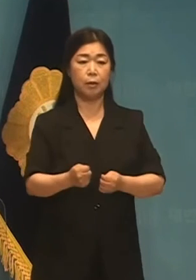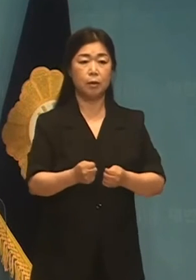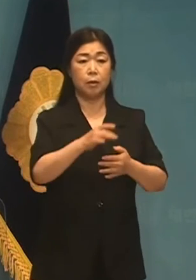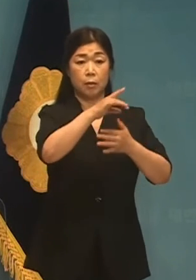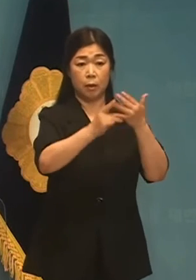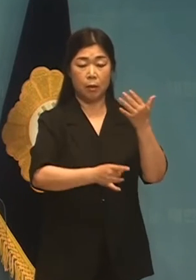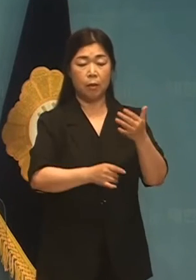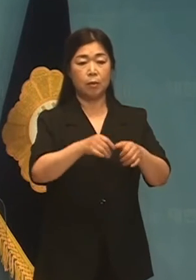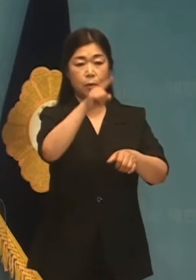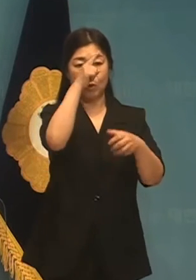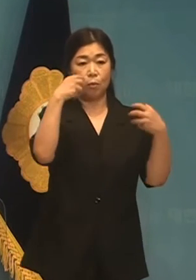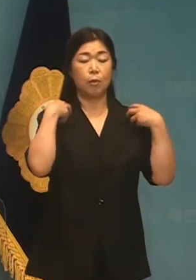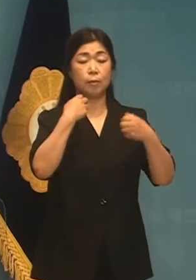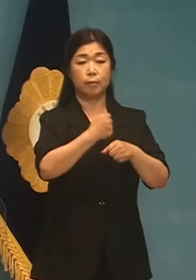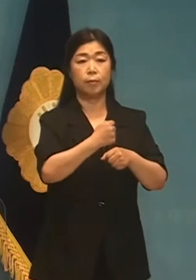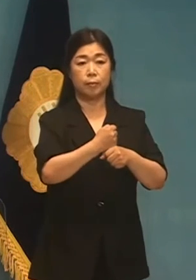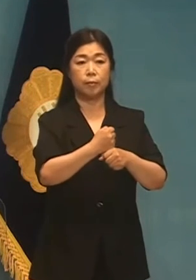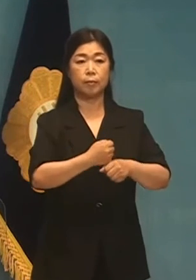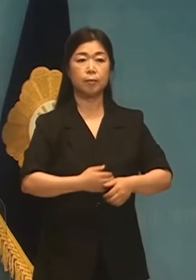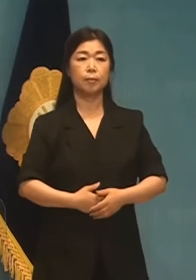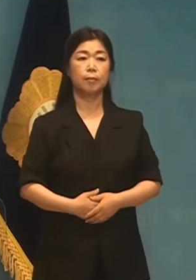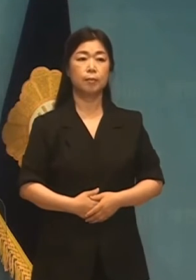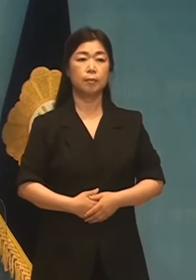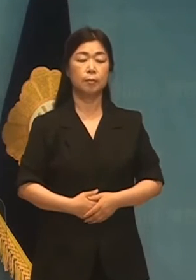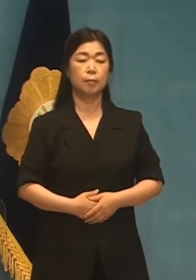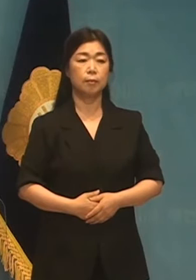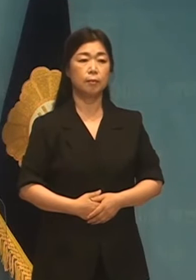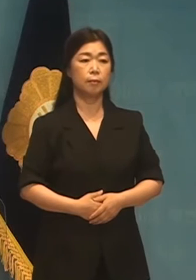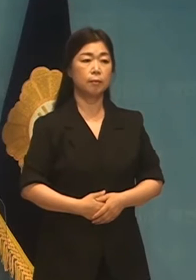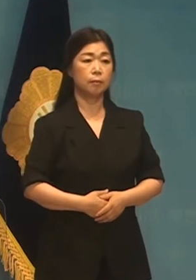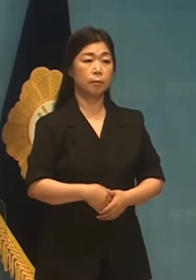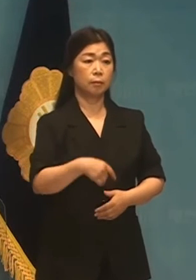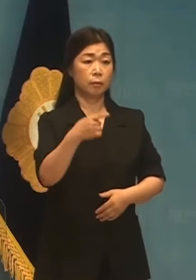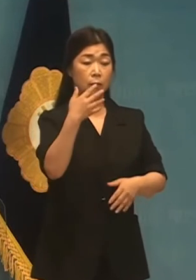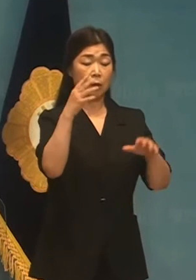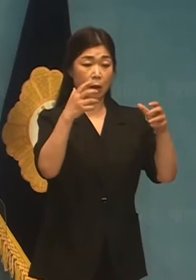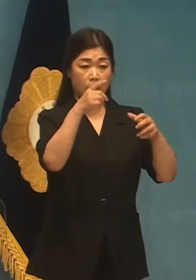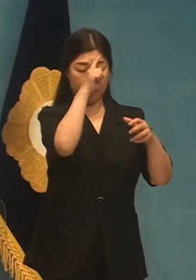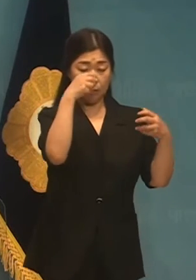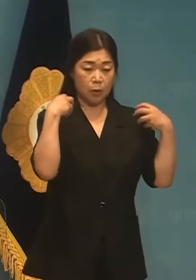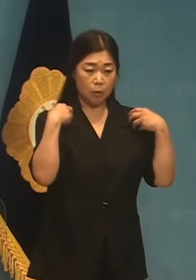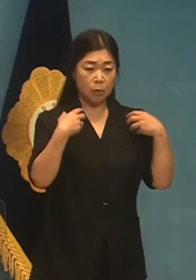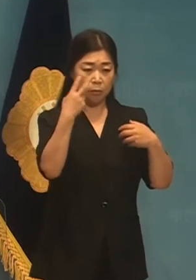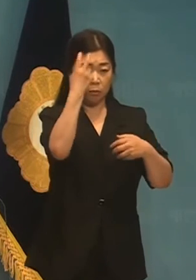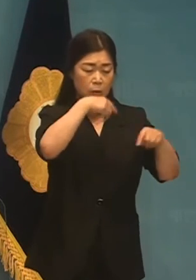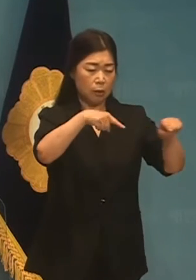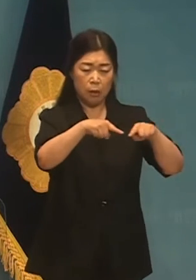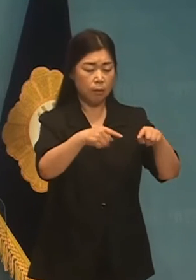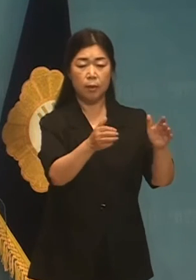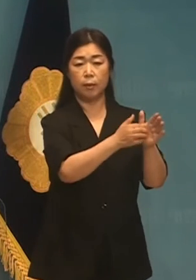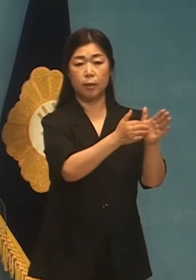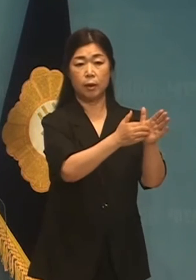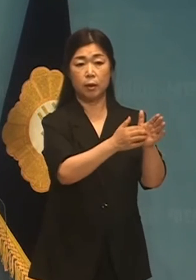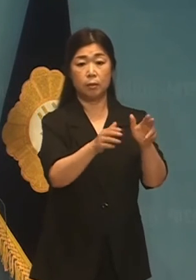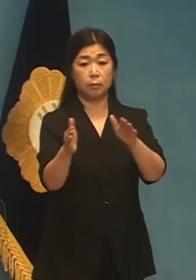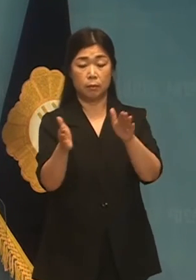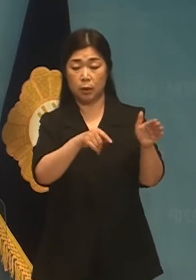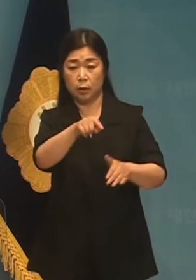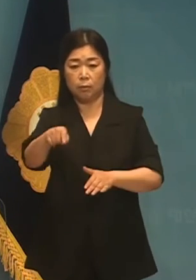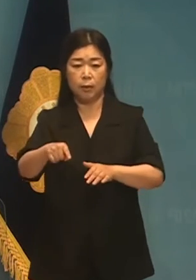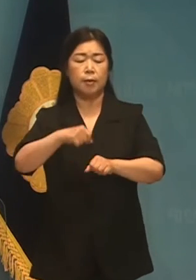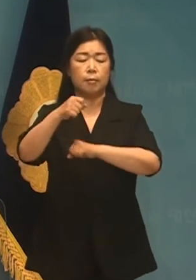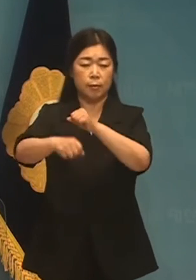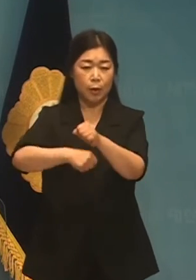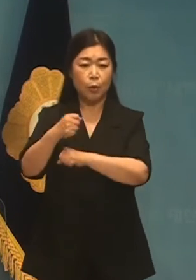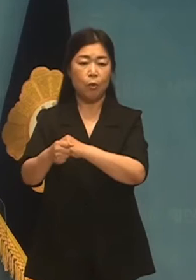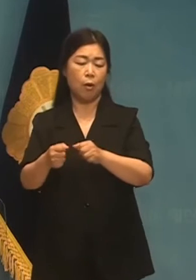정부를 만들겠습니다. 관이 지배하던 시대는 끝났습니다. 산발적 역량이